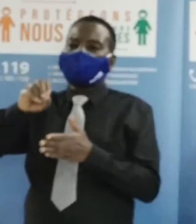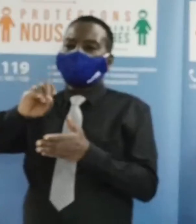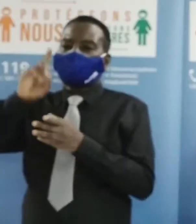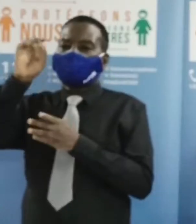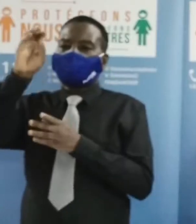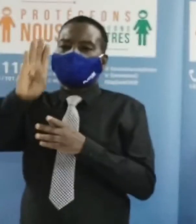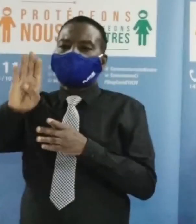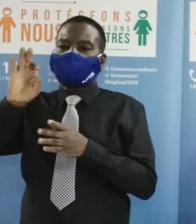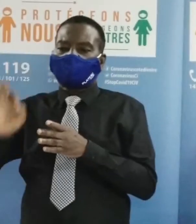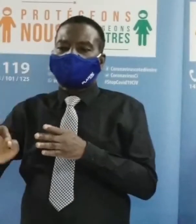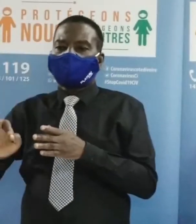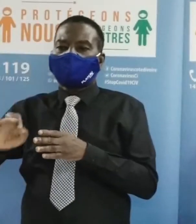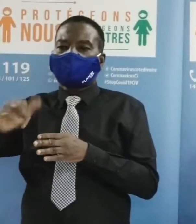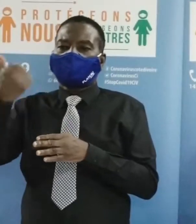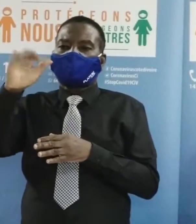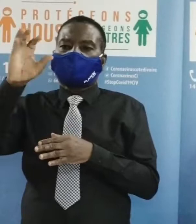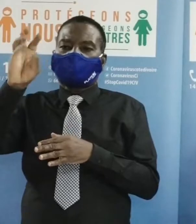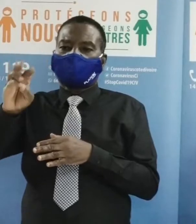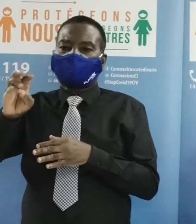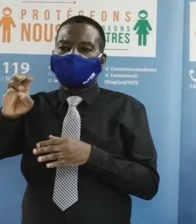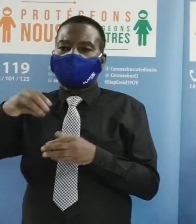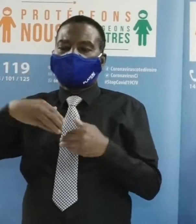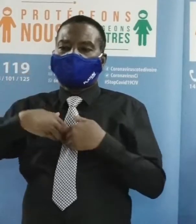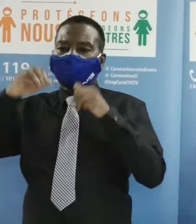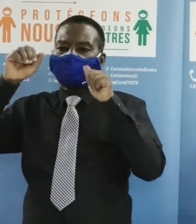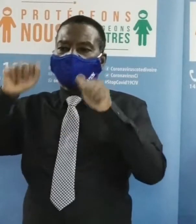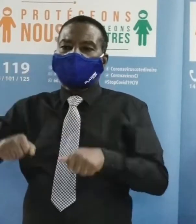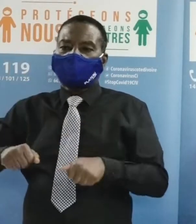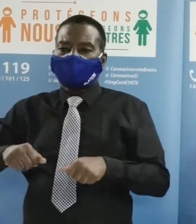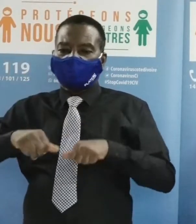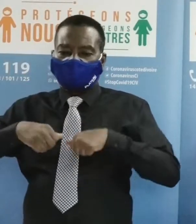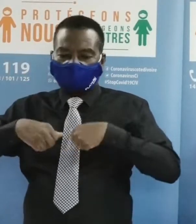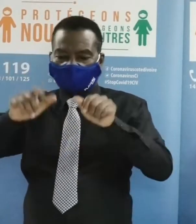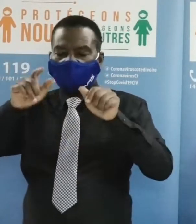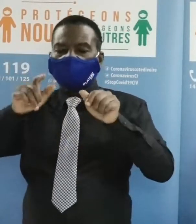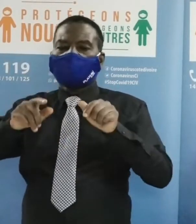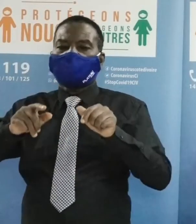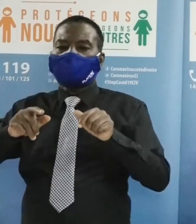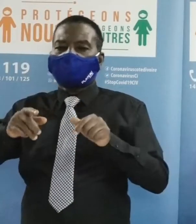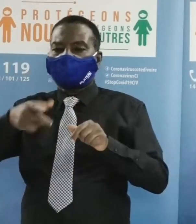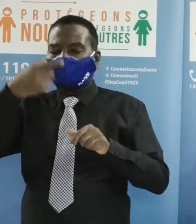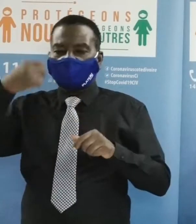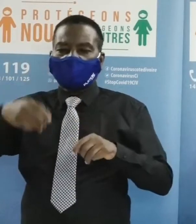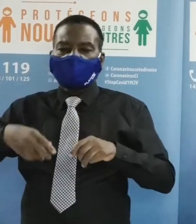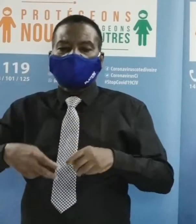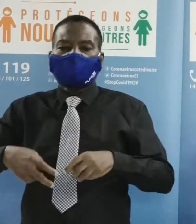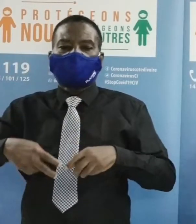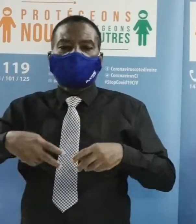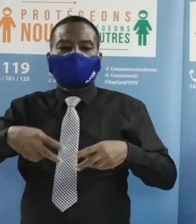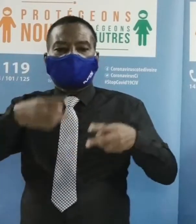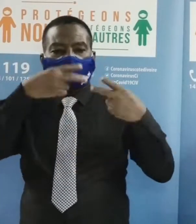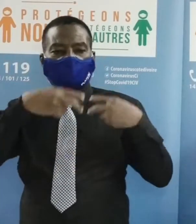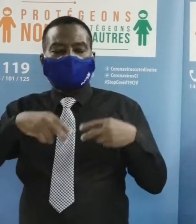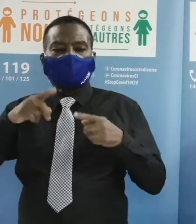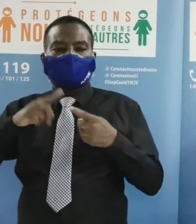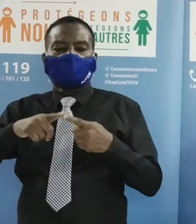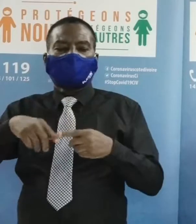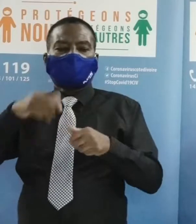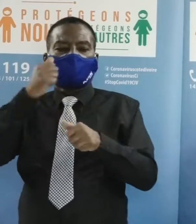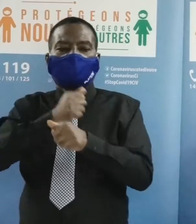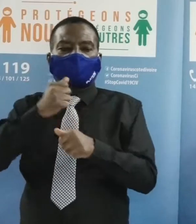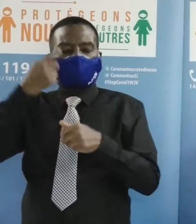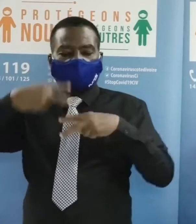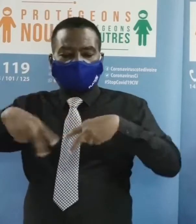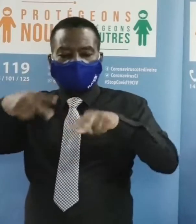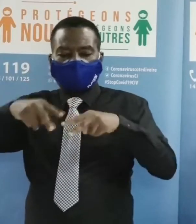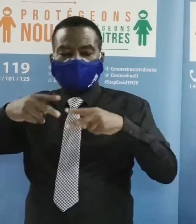16 ans pu le poursuivre la route puisqu'il venait à abidjan pour vendre les moutons